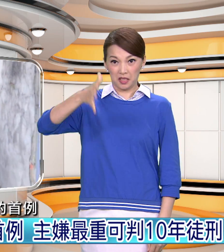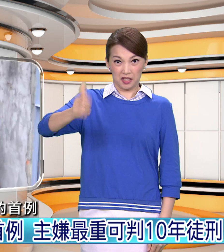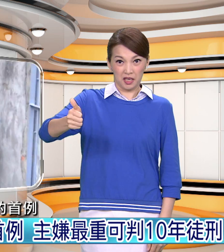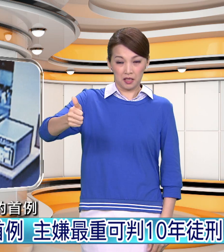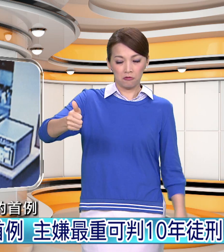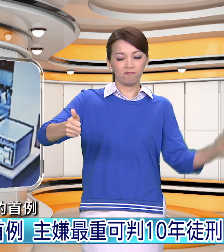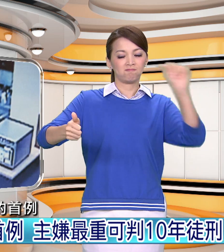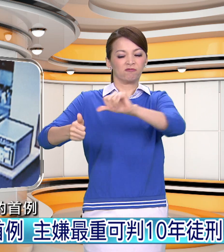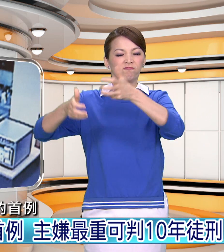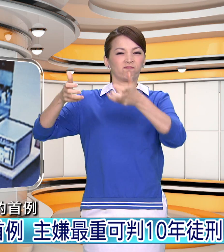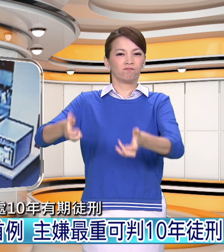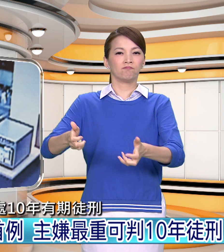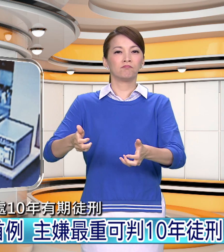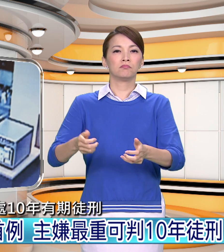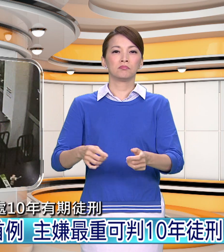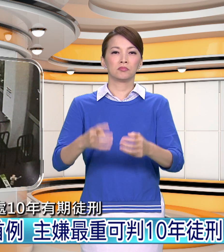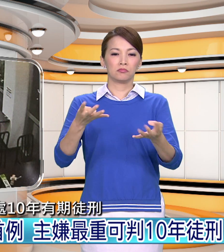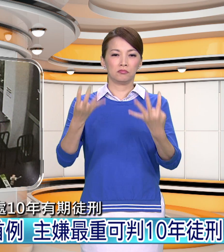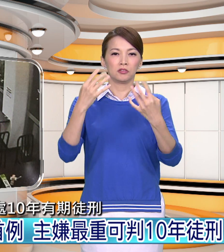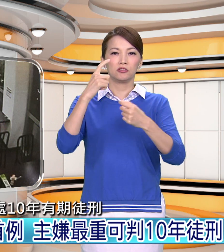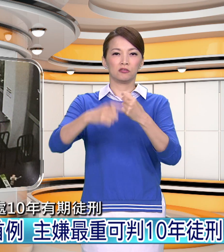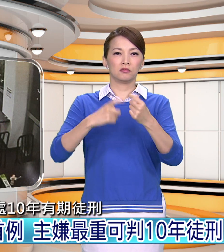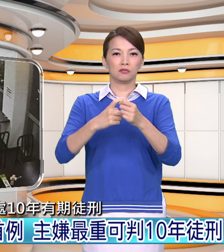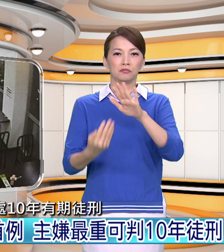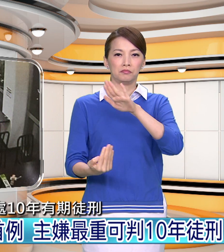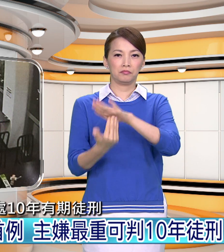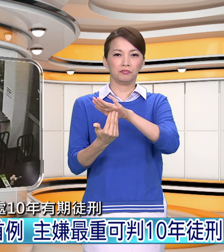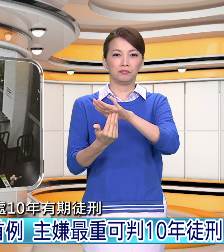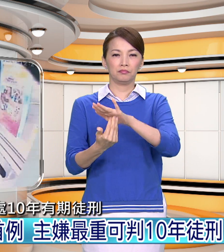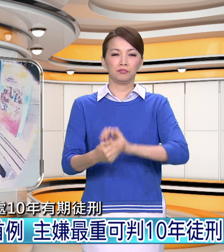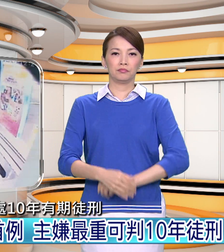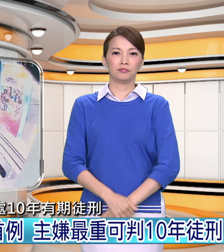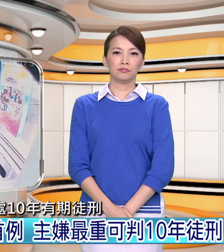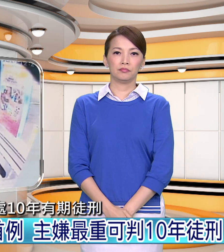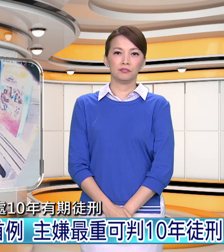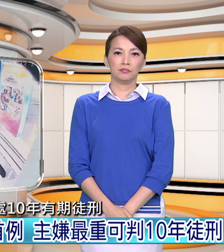的首例，主嫌最重可判处10年有期徒刑。